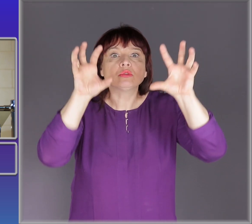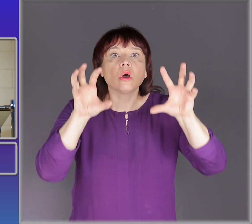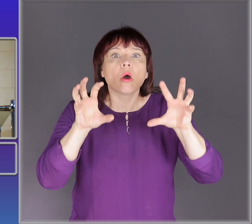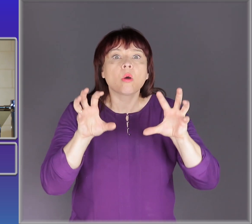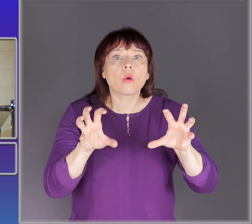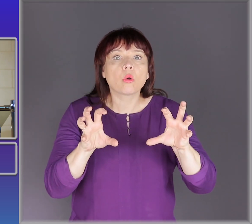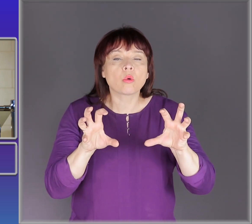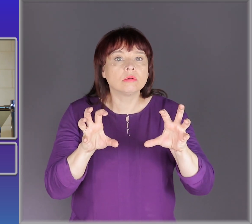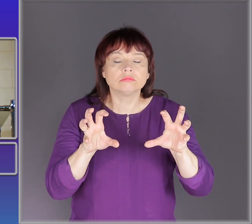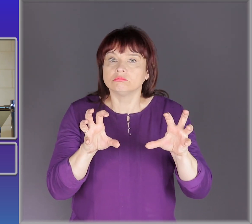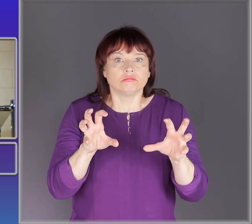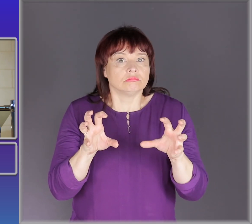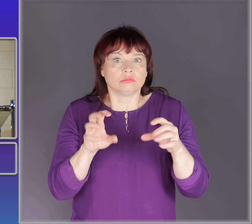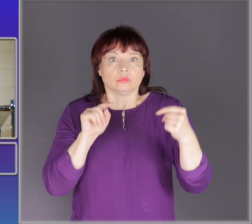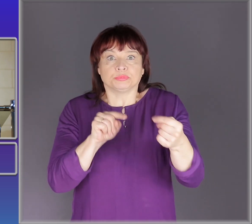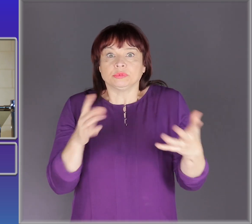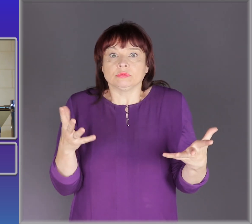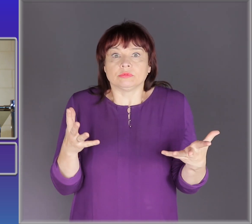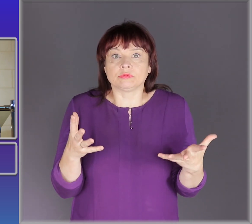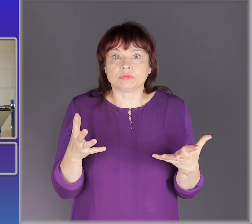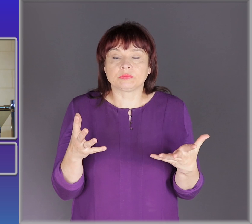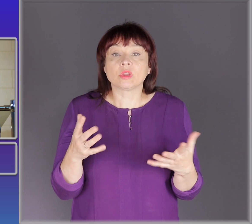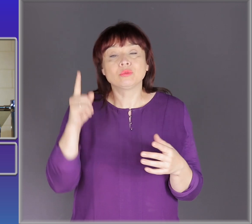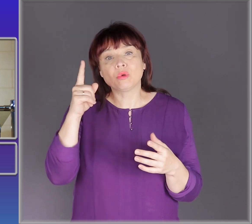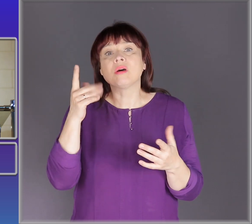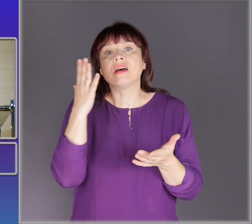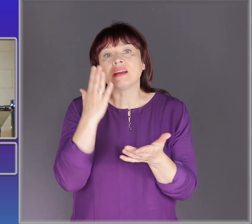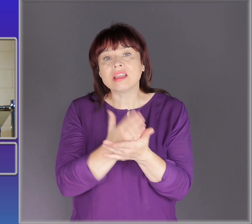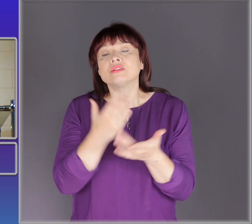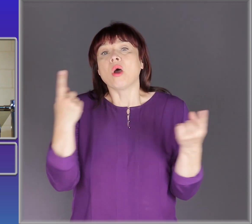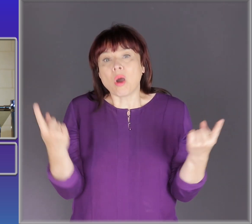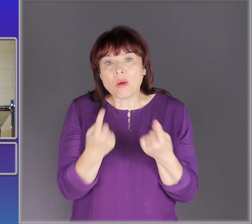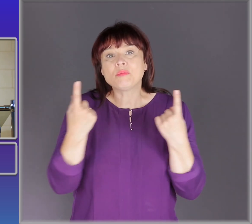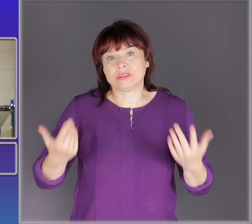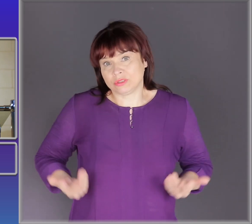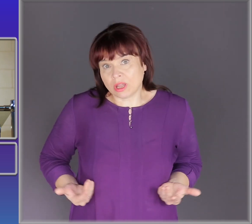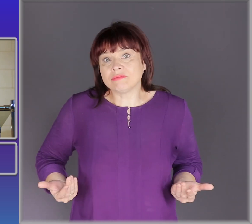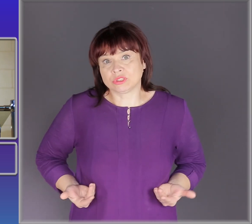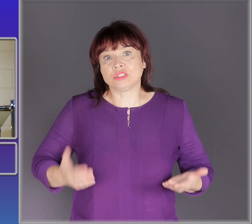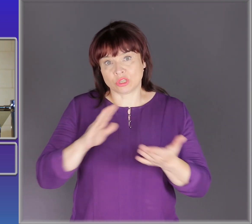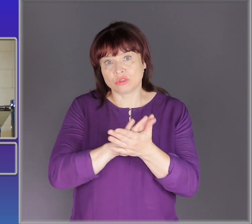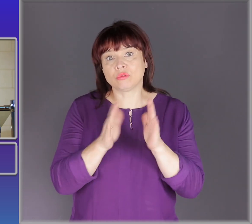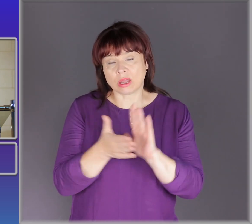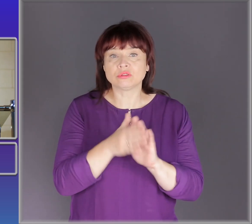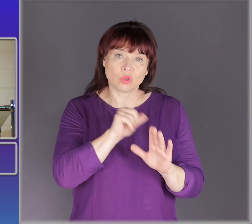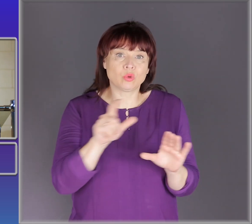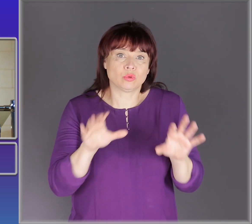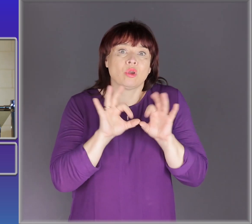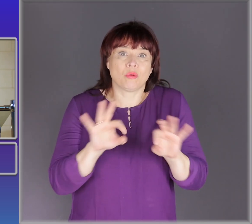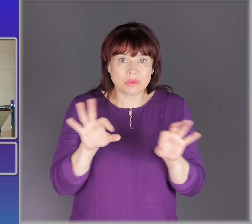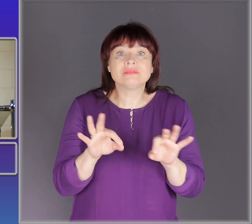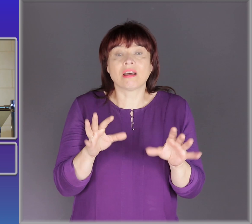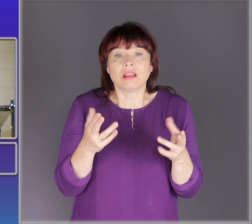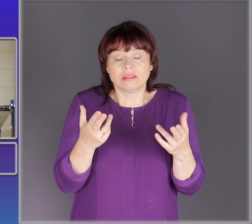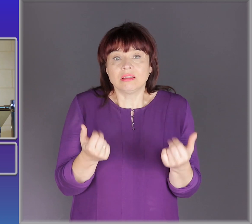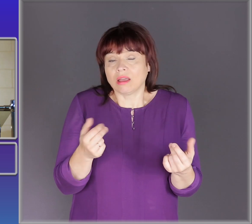объяснению но есть масса ситуации которые легко люди объясняют и они правильно обещая потому что